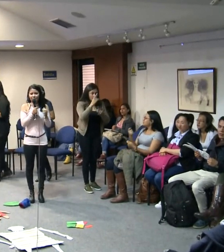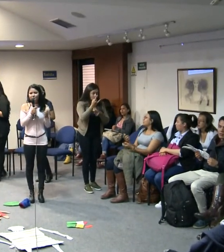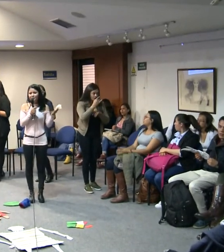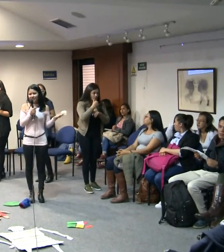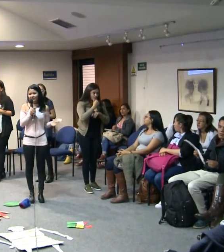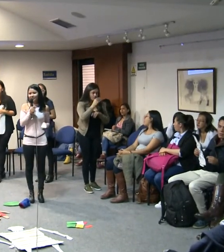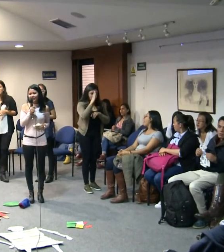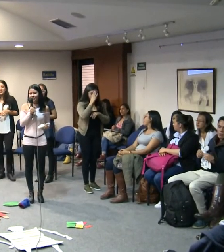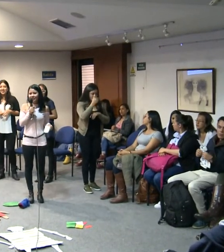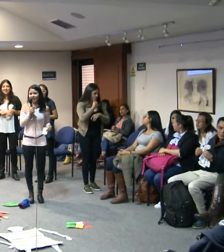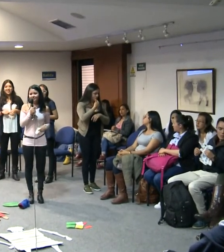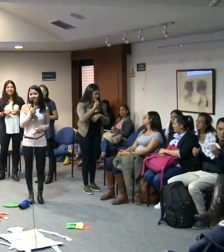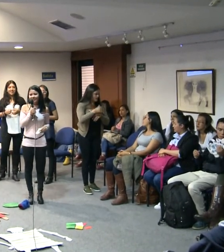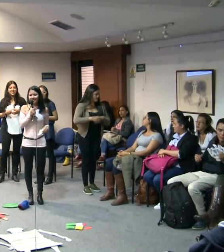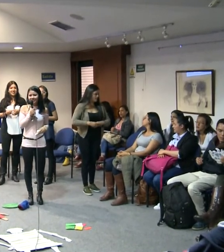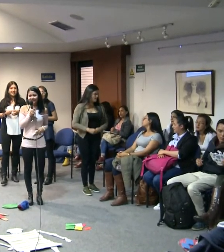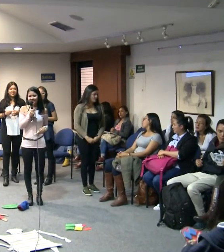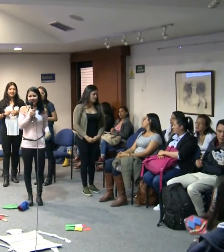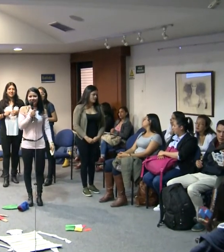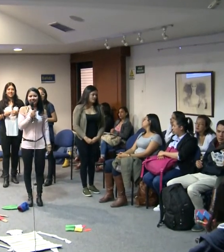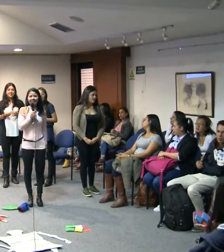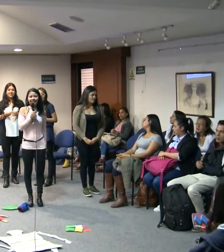si tienen alguna pregunta sobre lo que acabamos